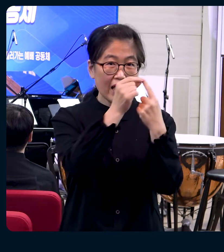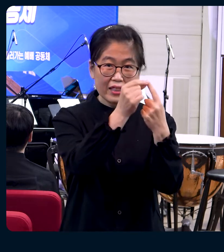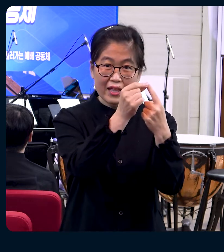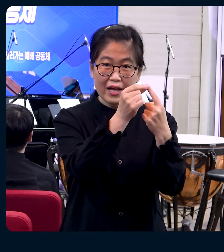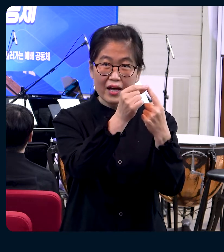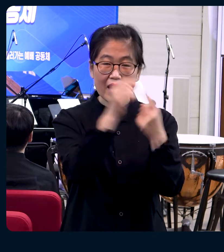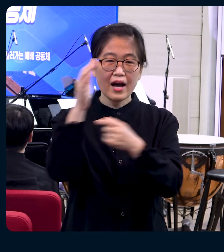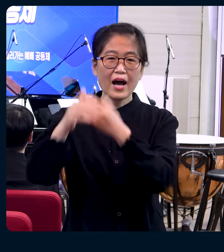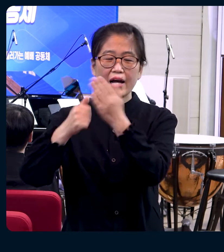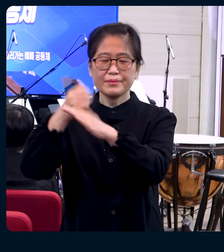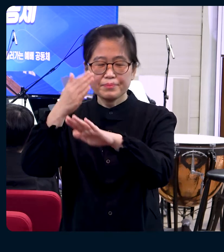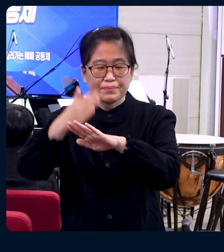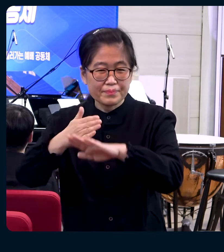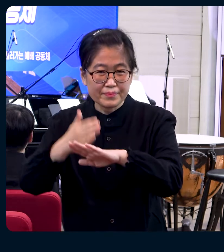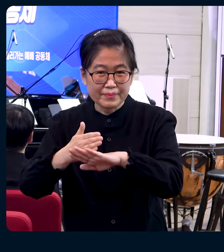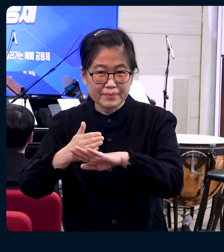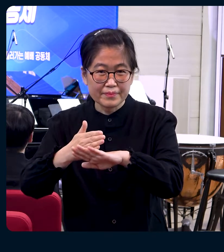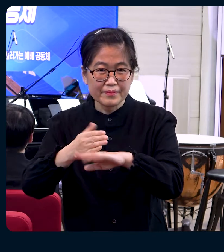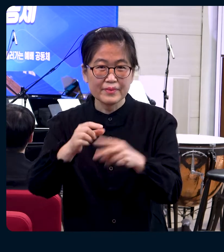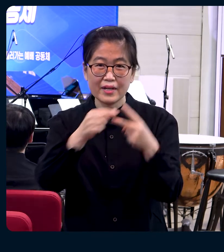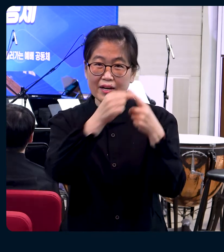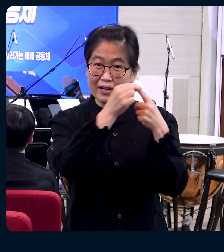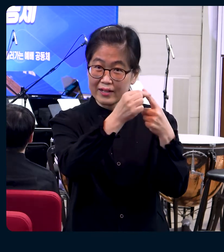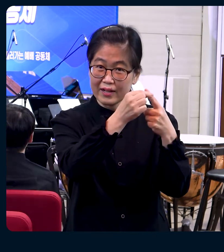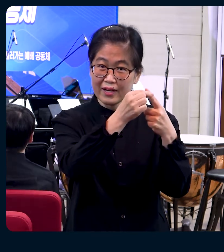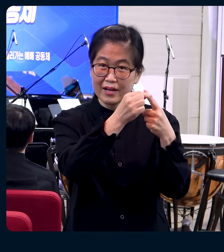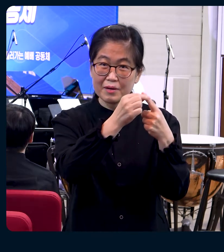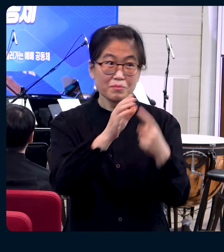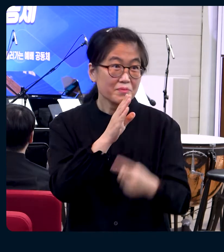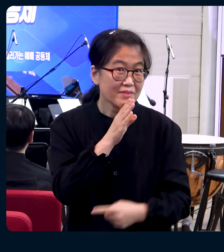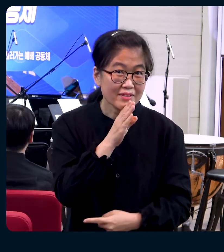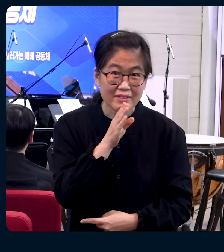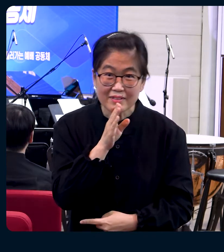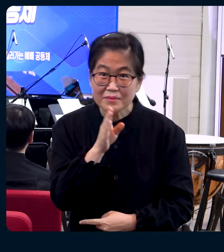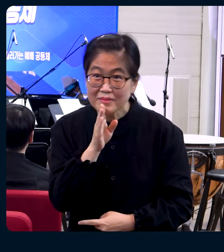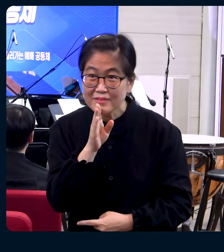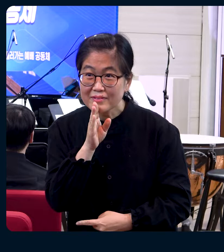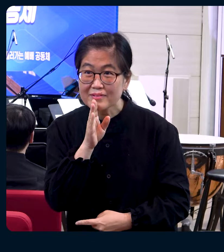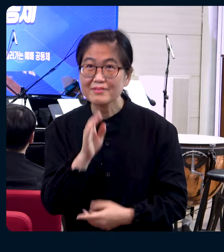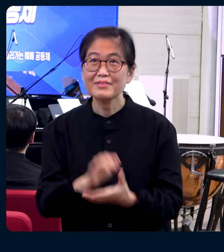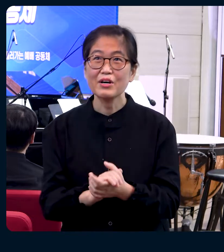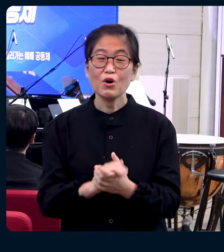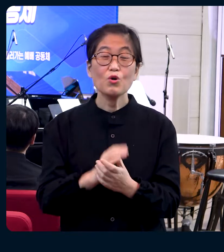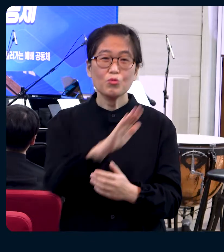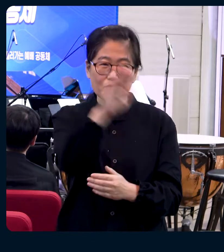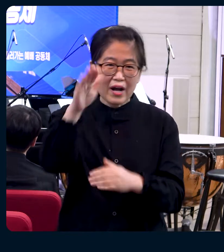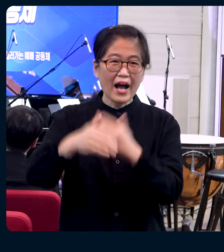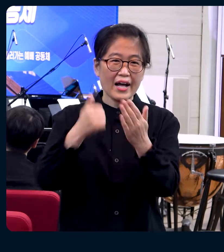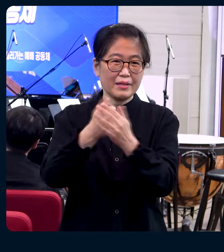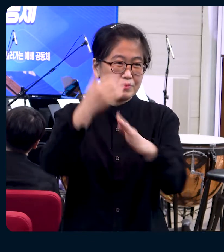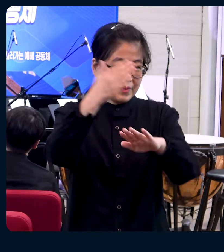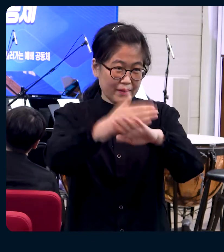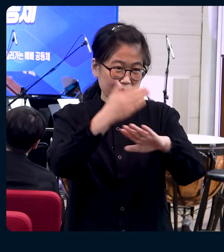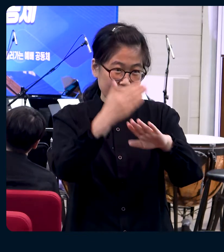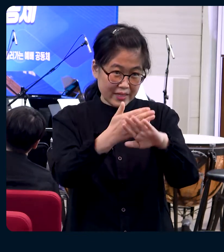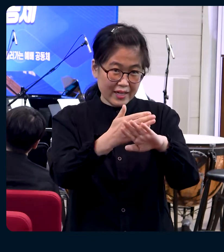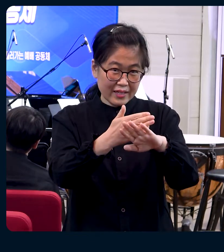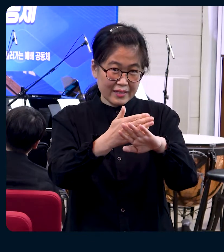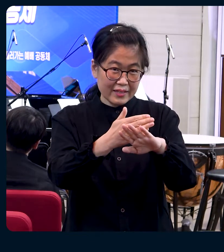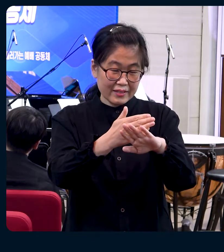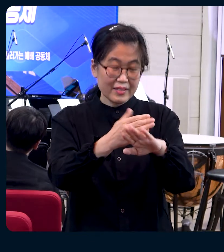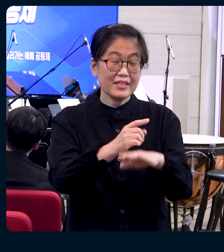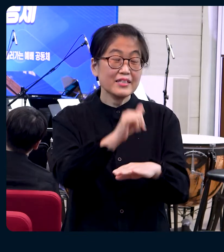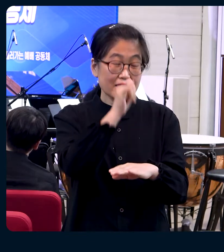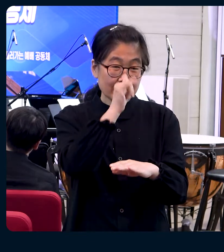하나는 하나님 감사합니다. 맞습니까? 우리에게는 하나님 감사하다는 문장이 다 존재하고